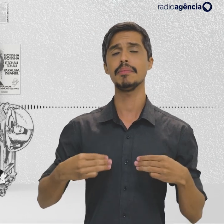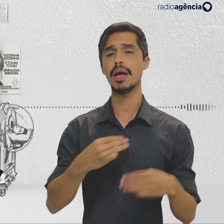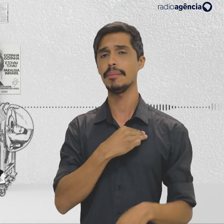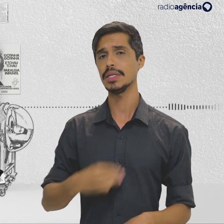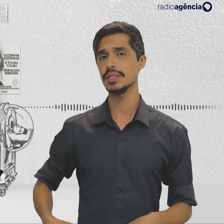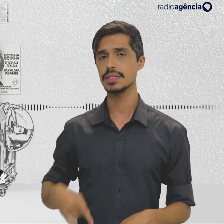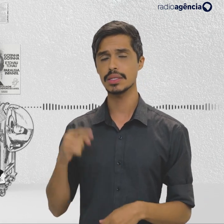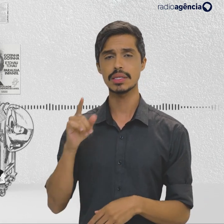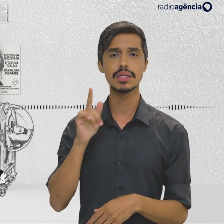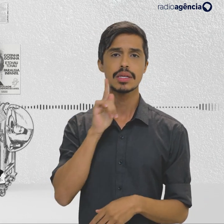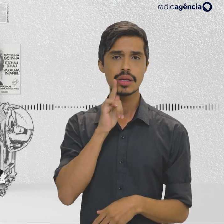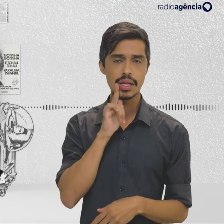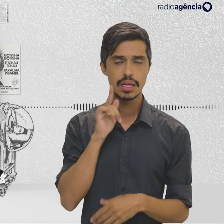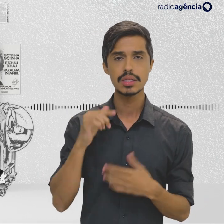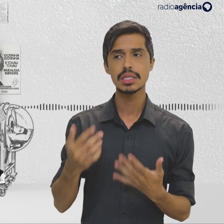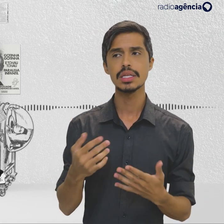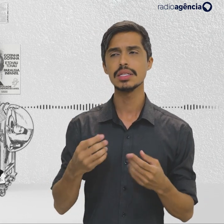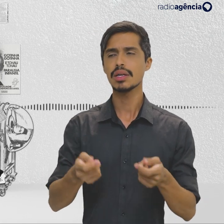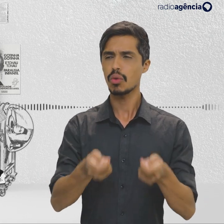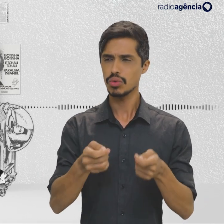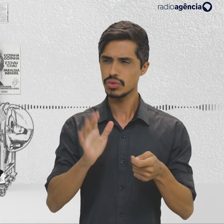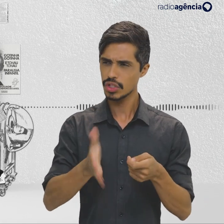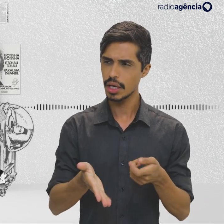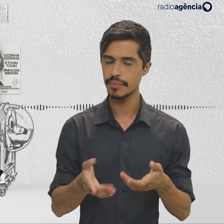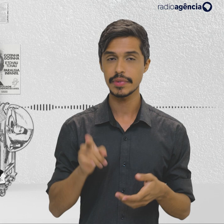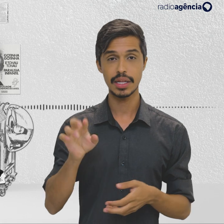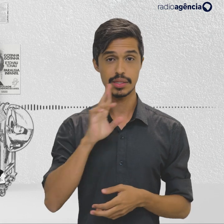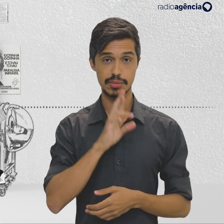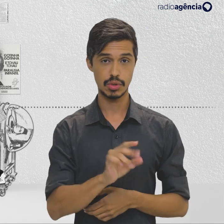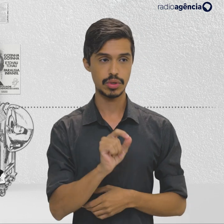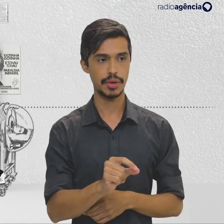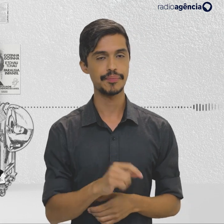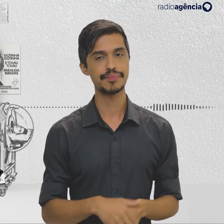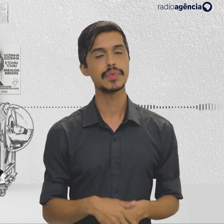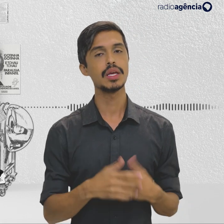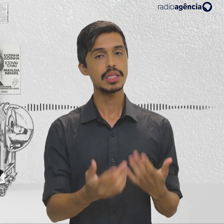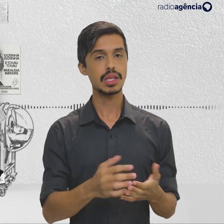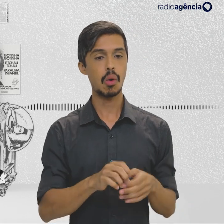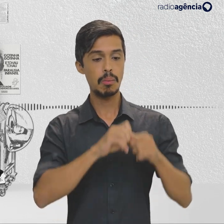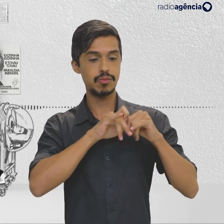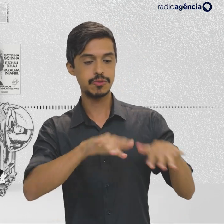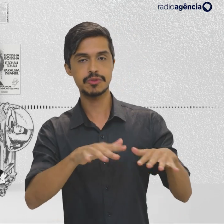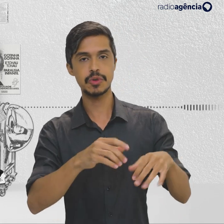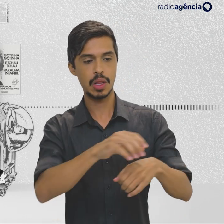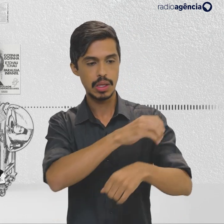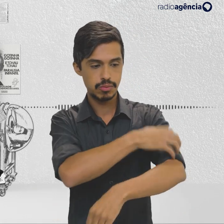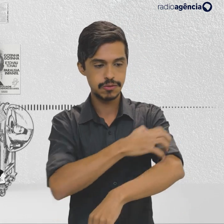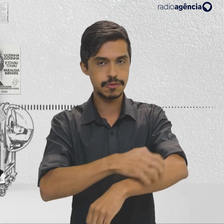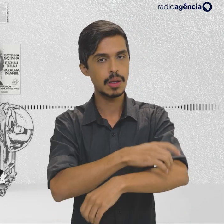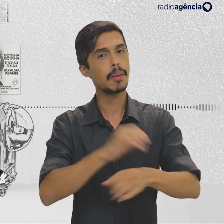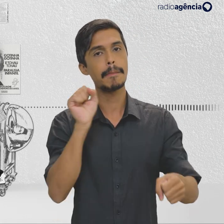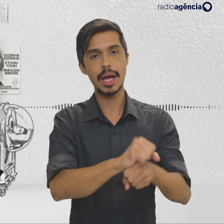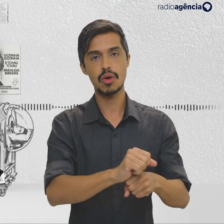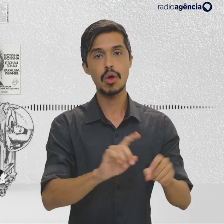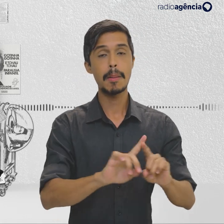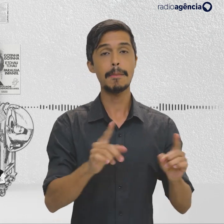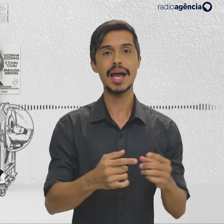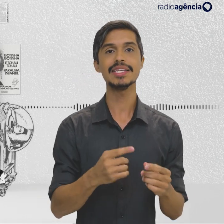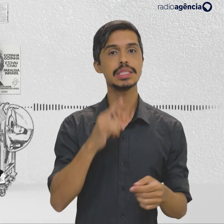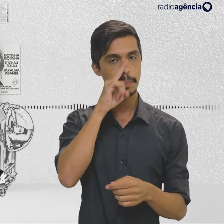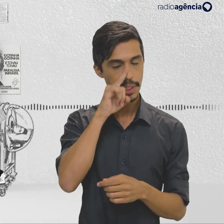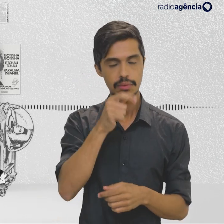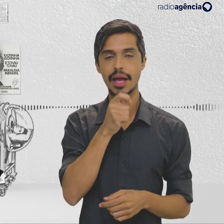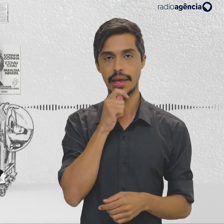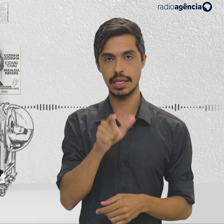a situação já tá controlada e olha o que ela respondeu como surtos sim mas como risco não